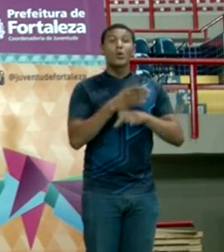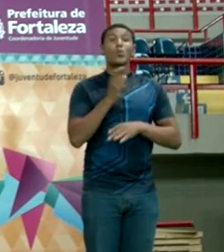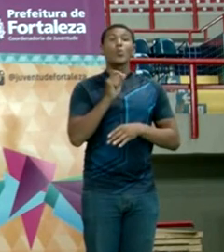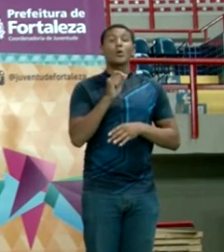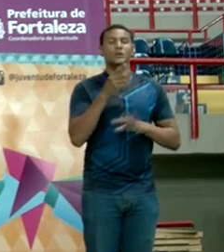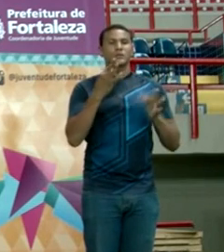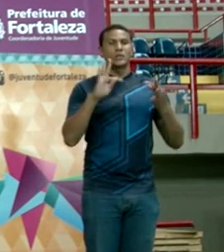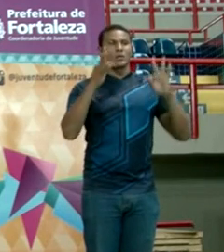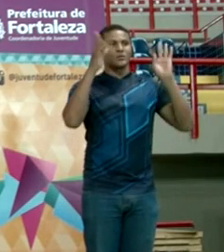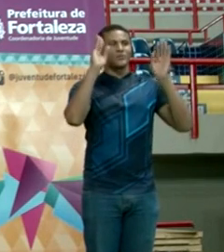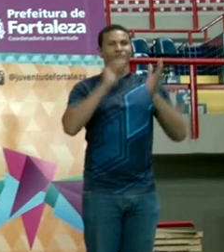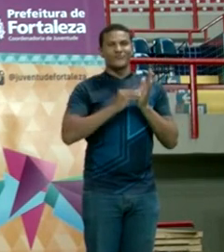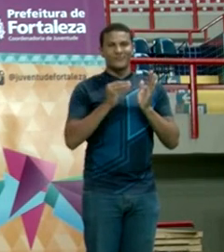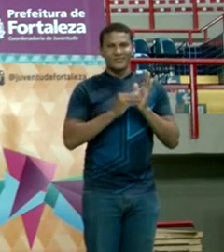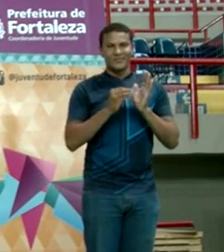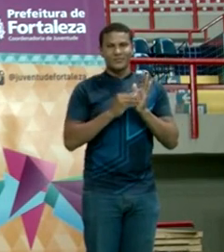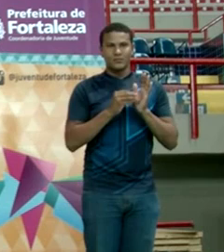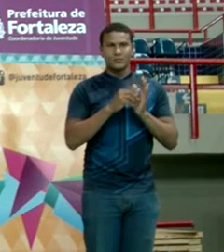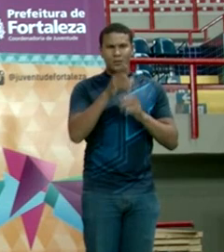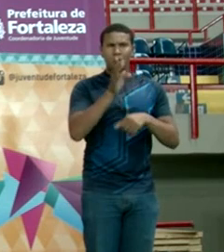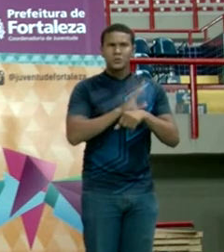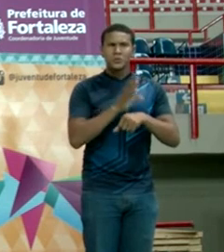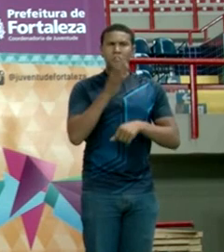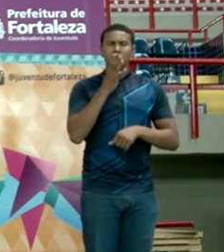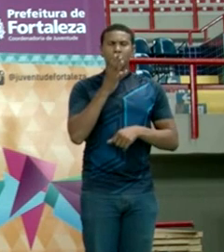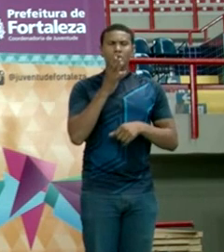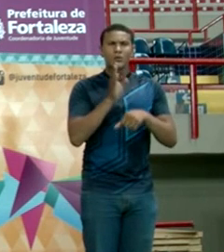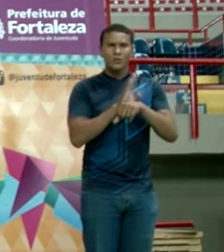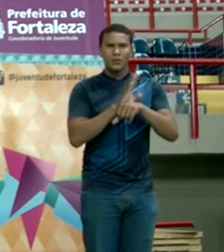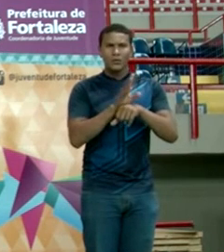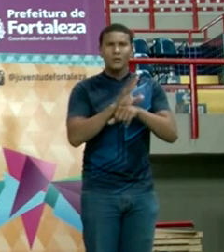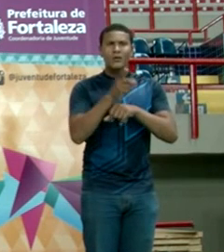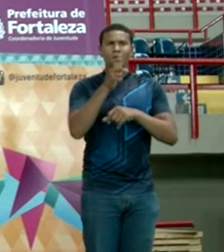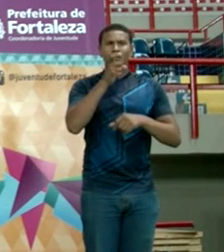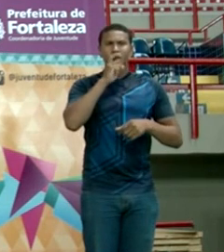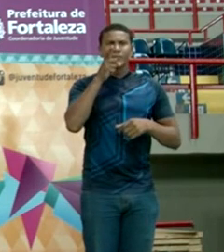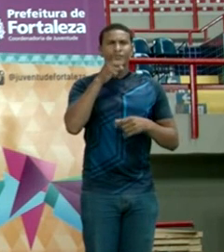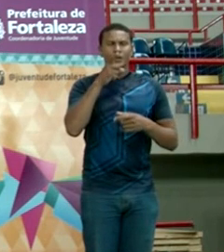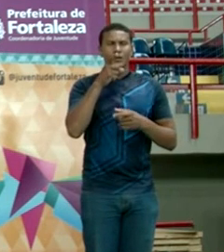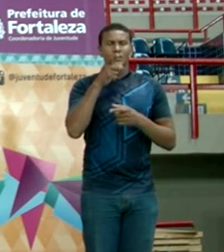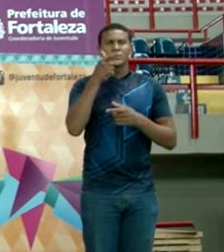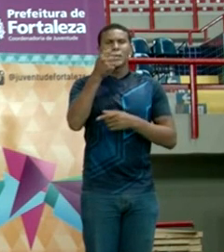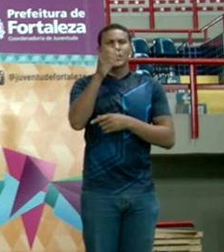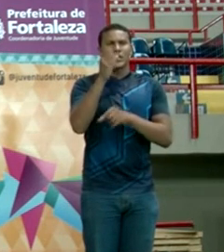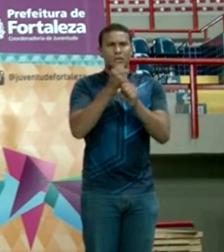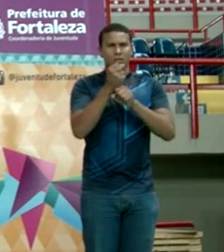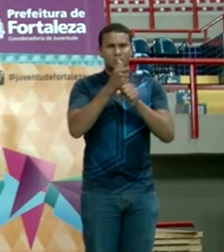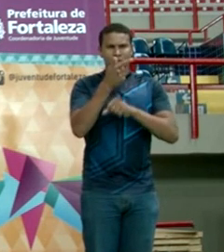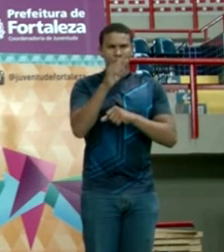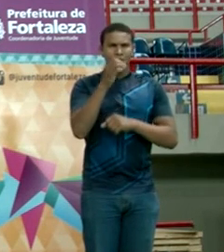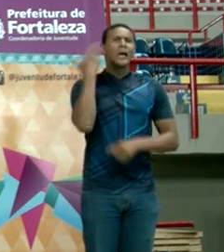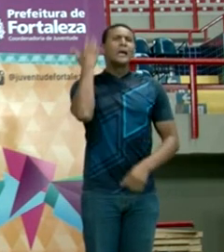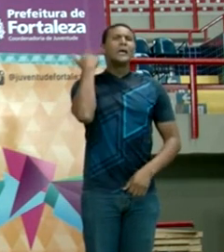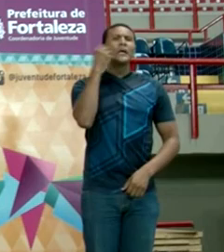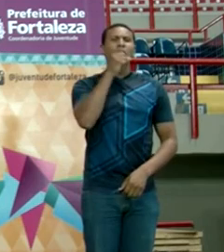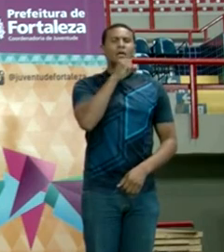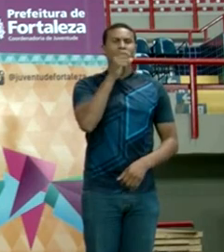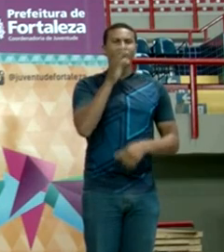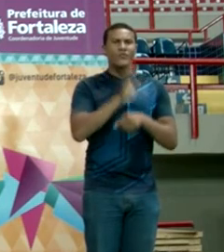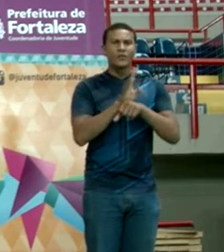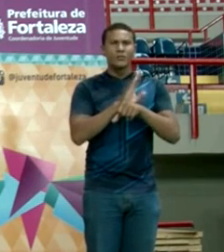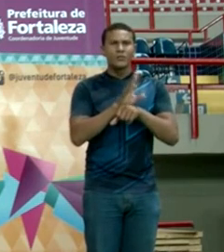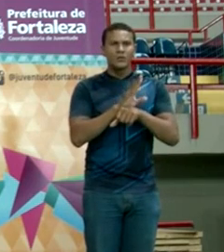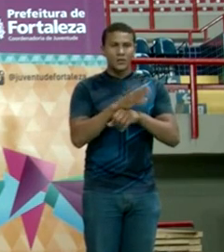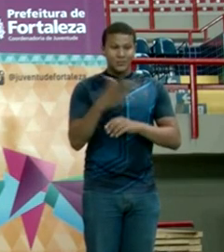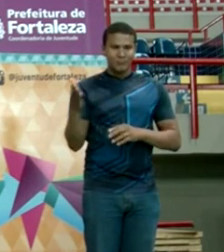de tecnologia. Assista o filme dos anos 70, você vai entender o que é filme trash. Assista Tubarão, que